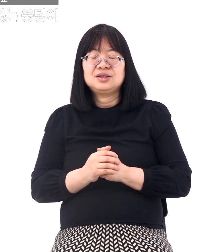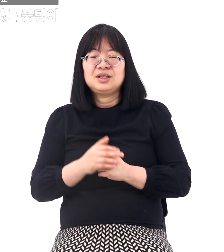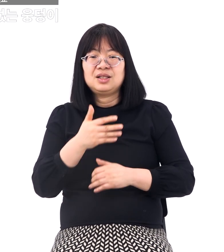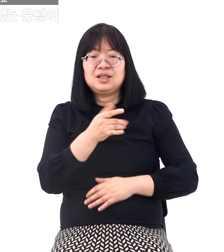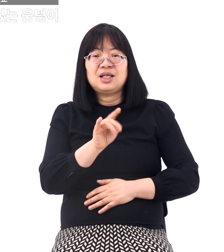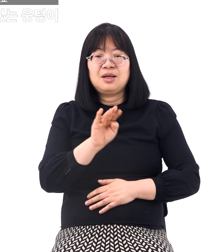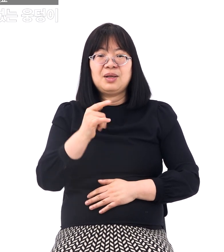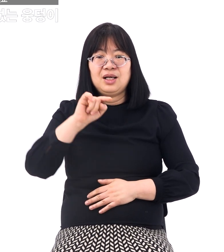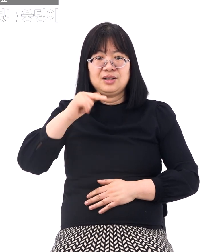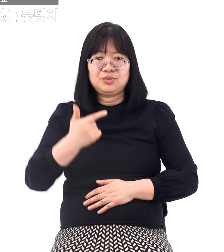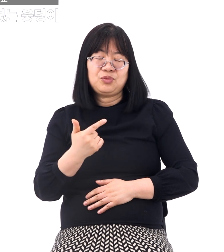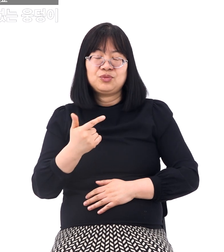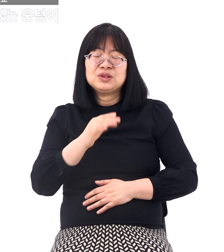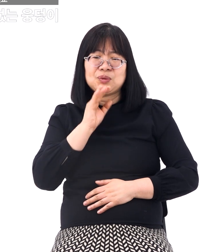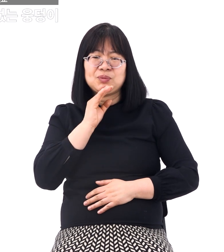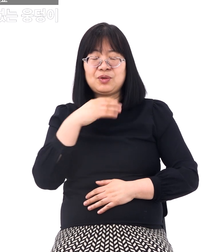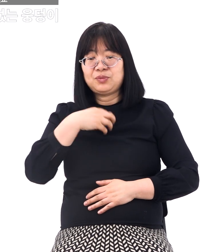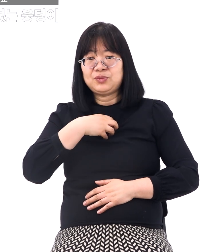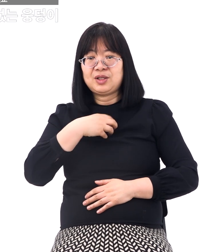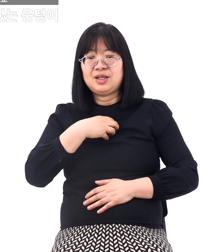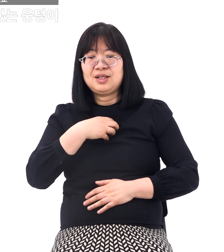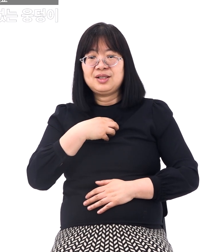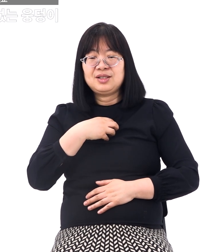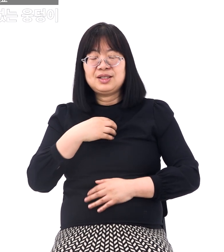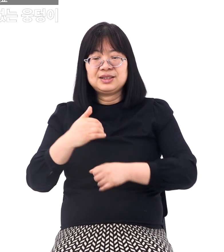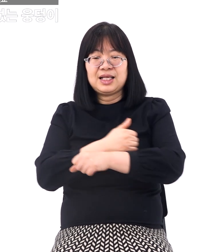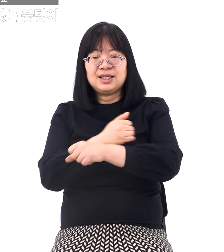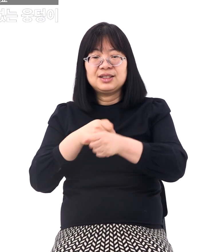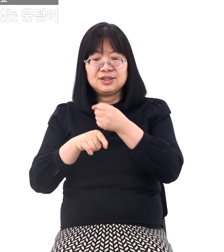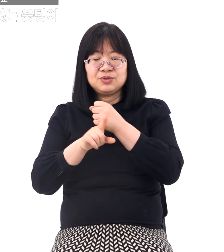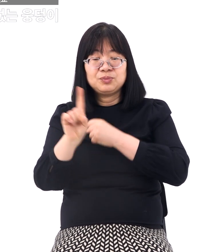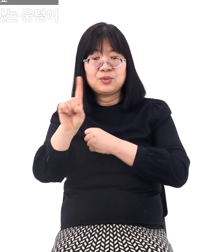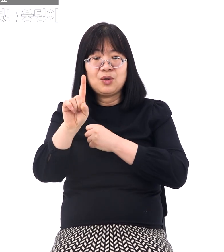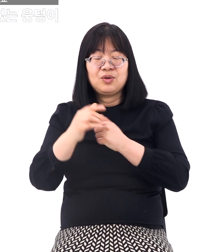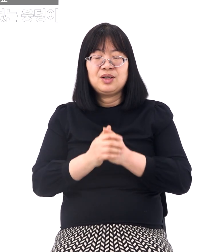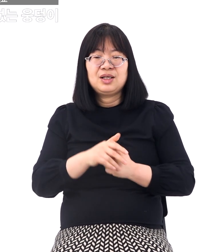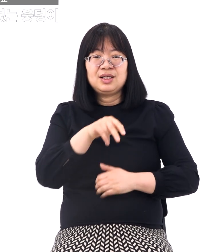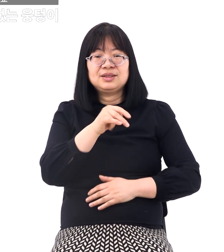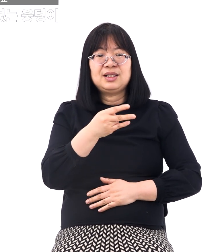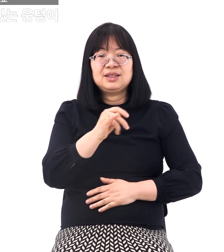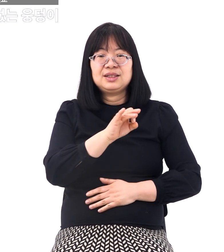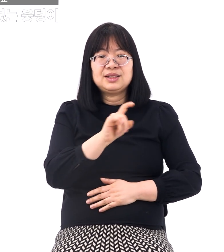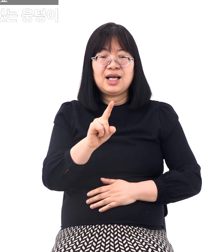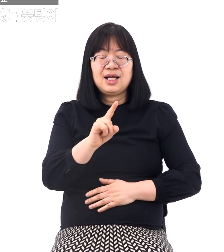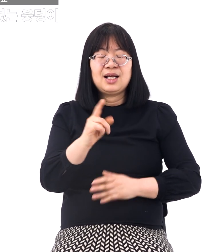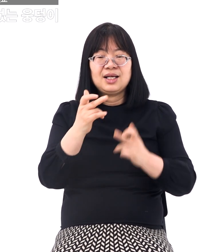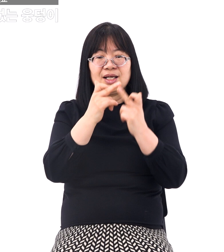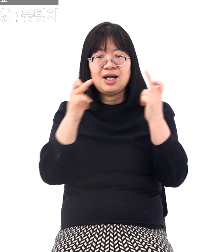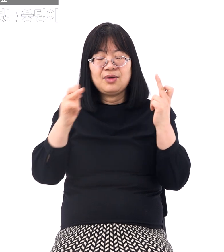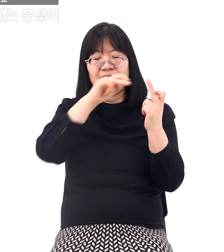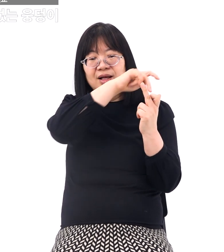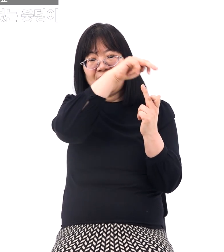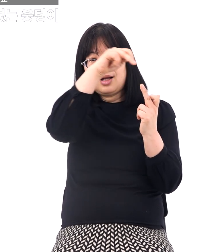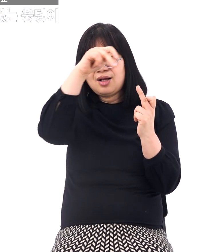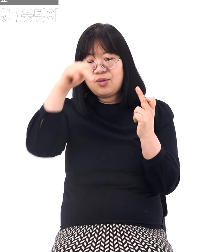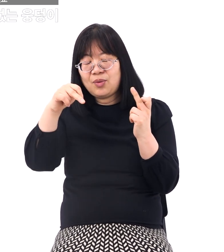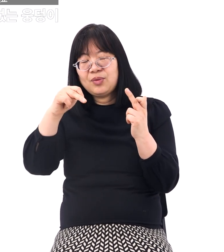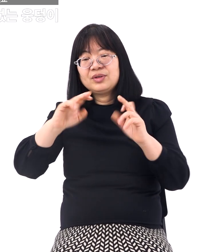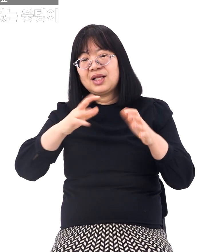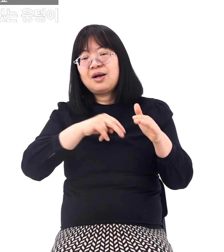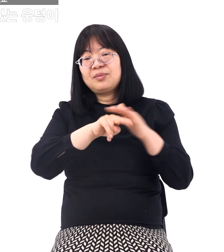레바논이 참 위험합니다. 거기 다니게 된 이유가 시리아 산맥을 타고 넘어온